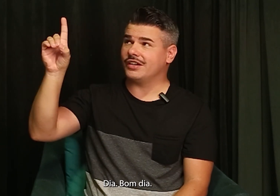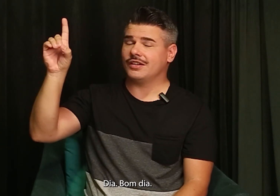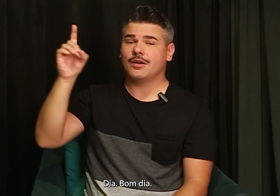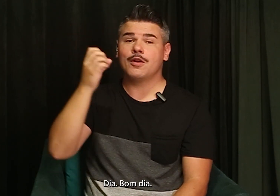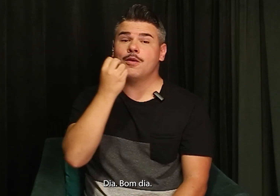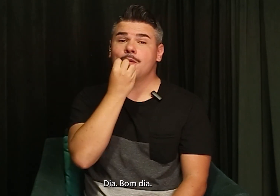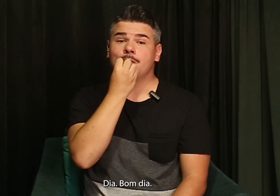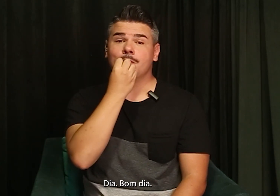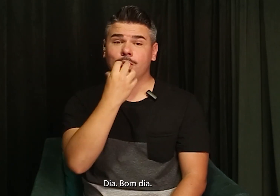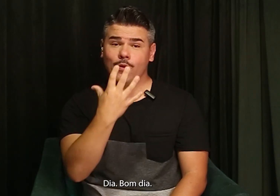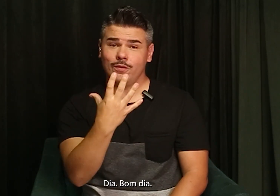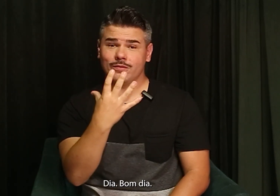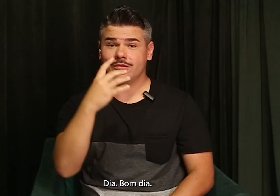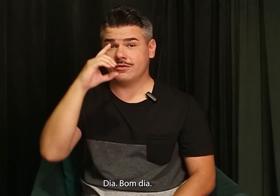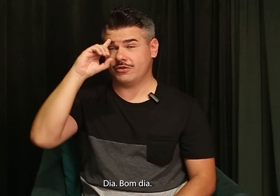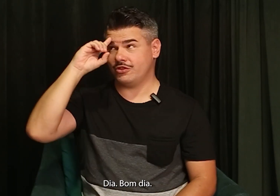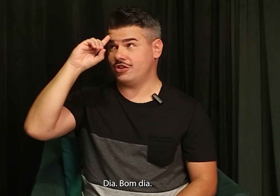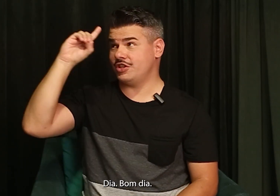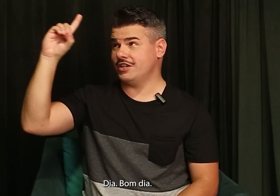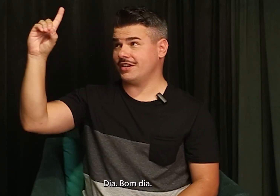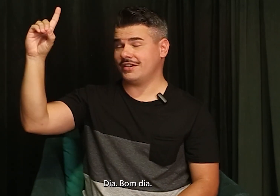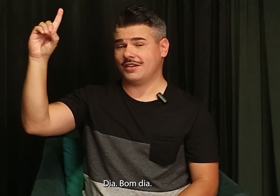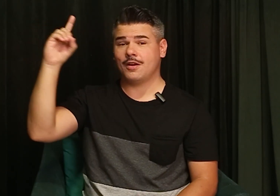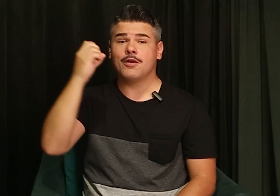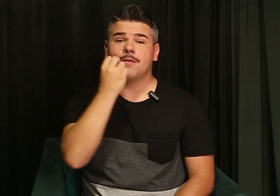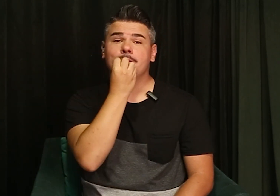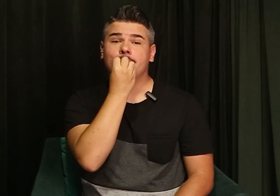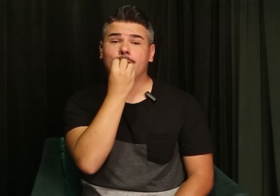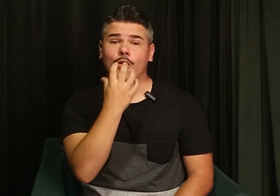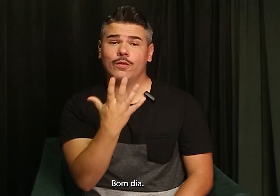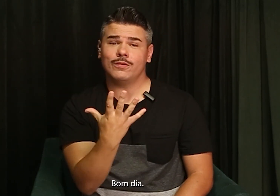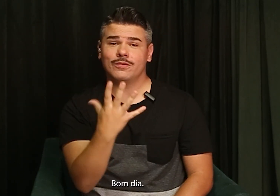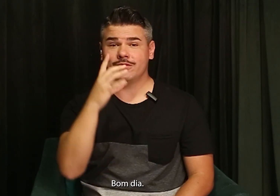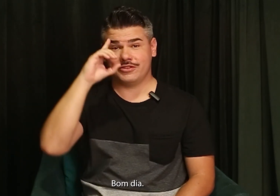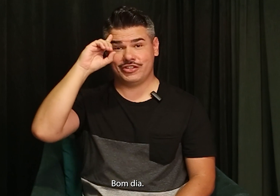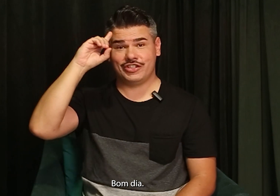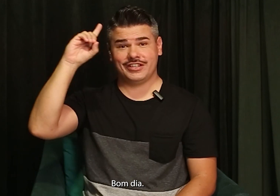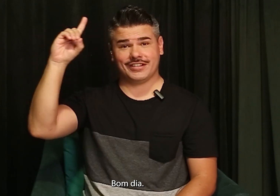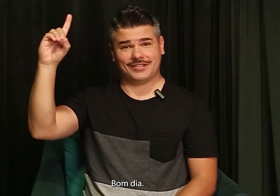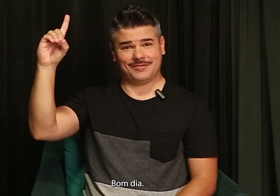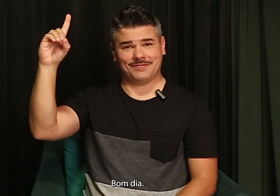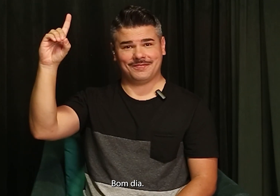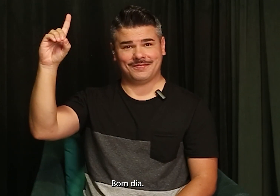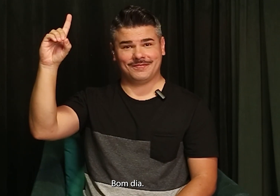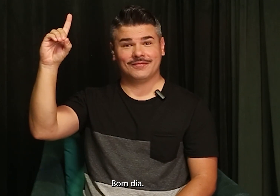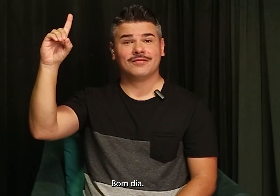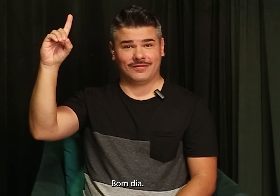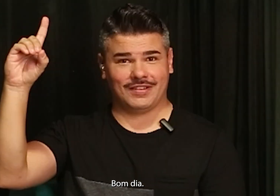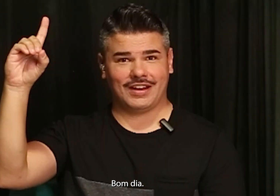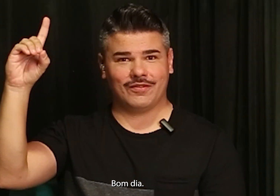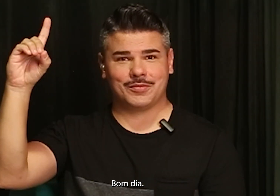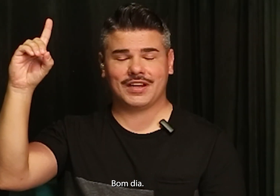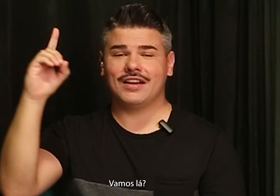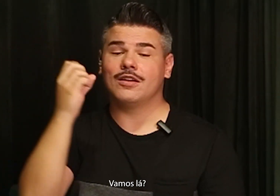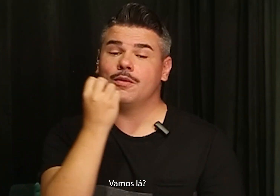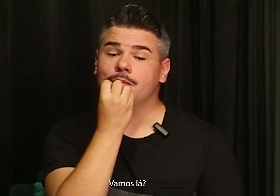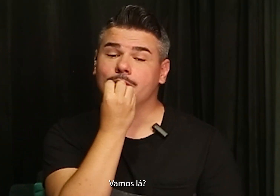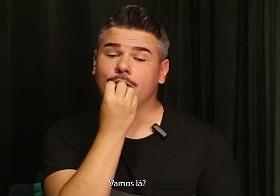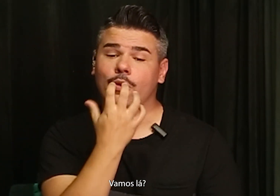Dia. Bom dia. Bom dia. Vamos lá?